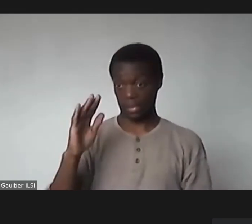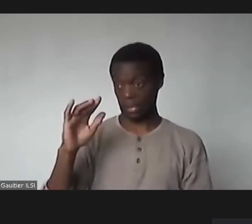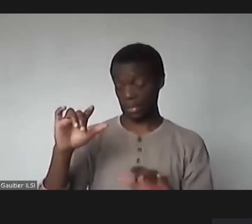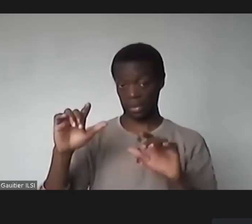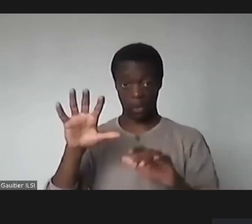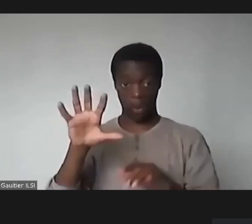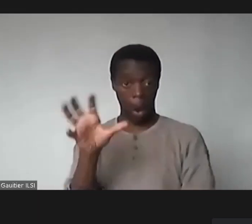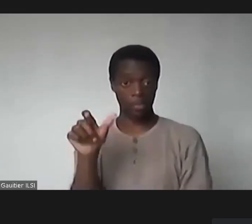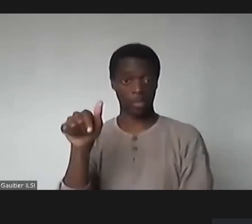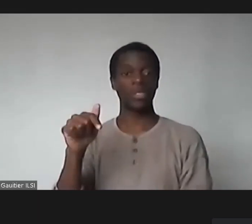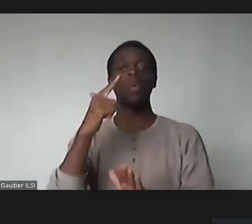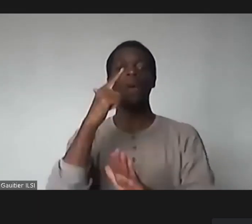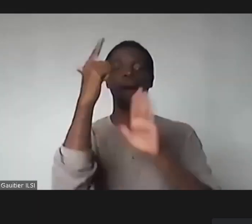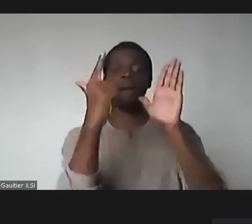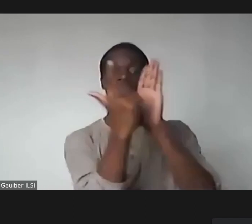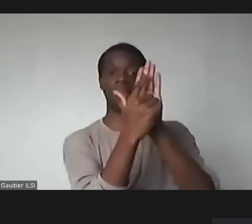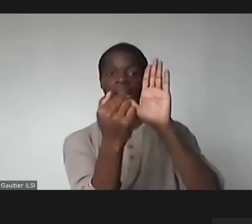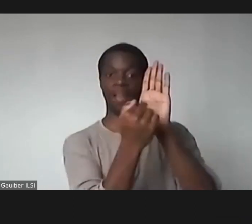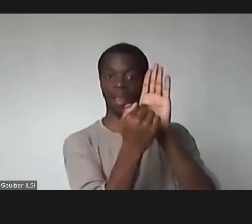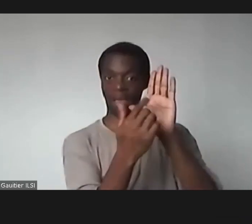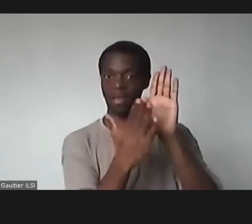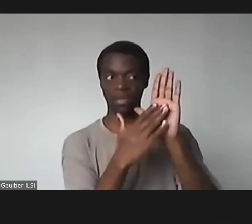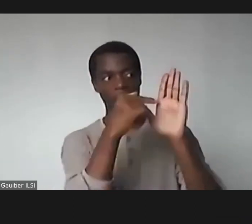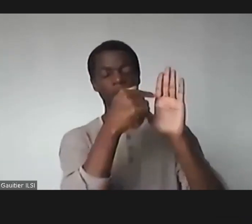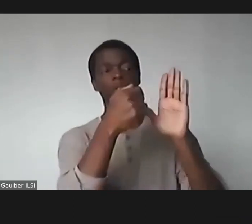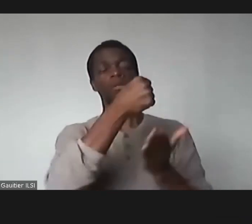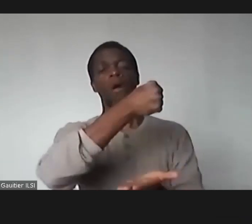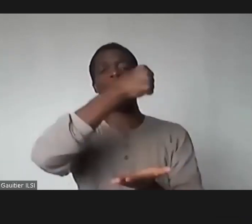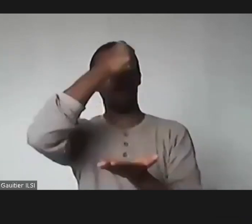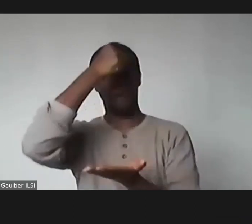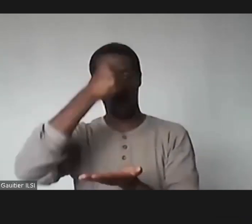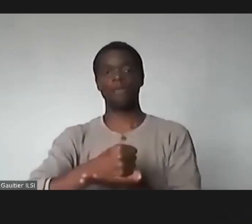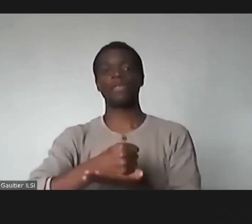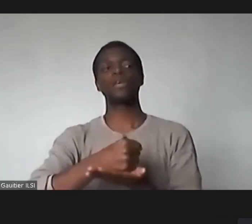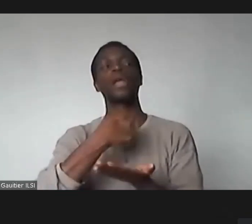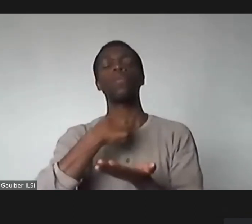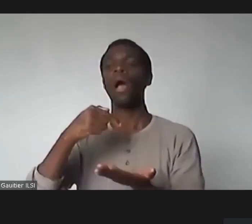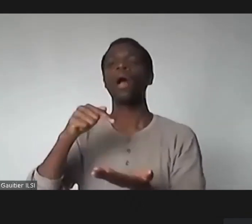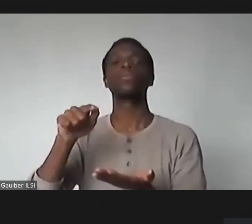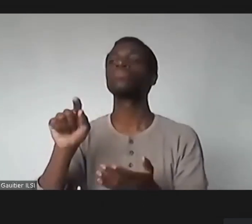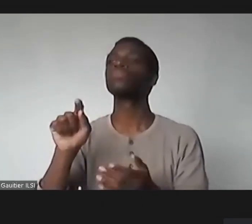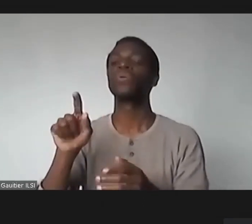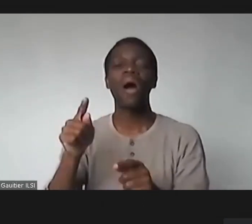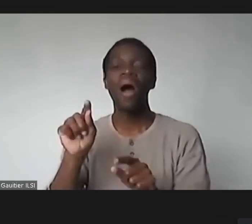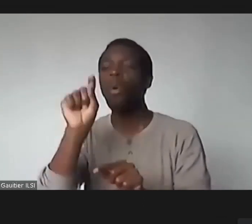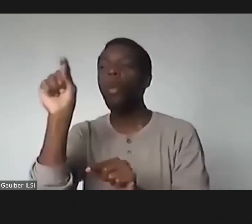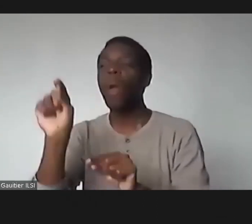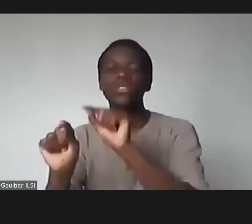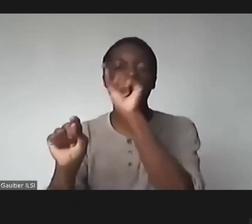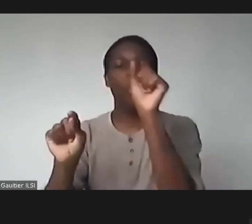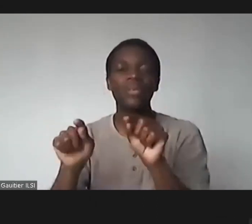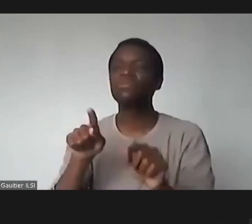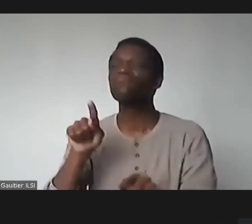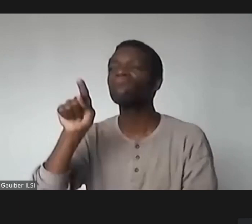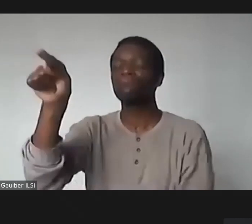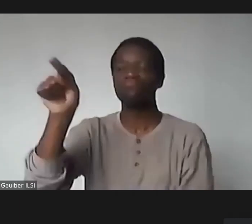en IBGE a hacer la pregunta de discapacidad. Esa ley hace mucho tiempo,